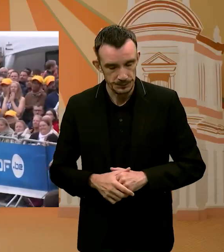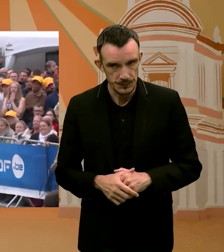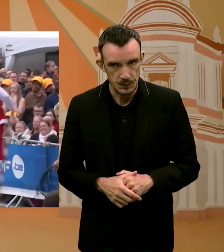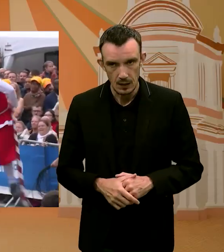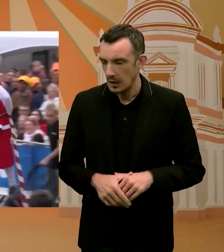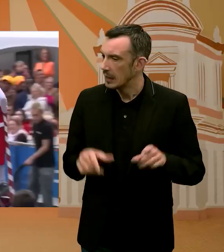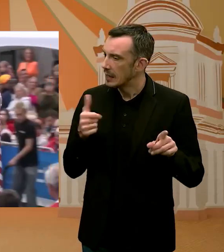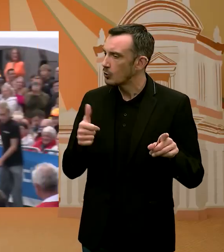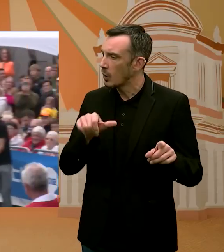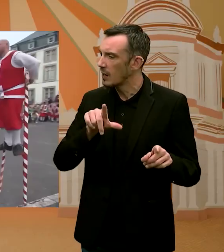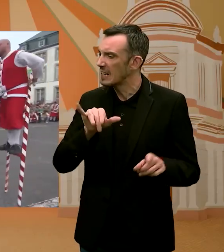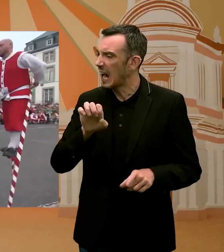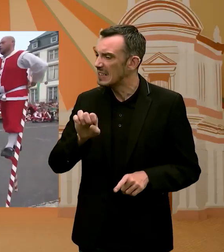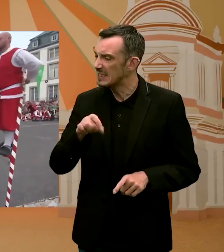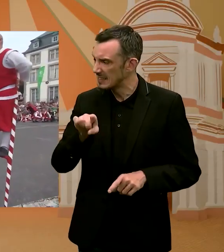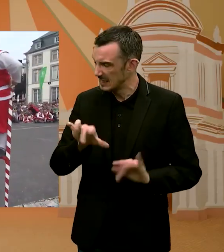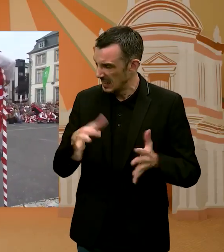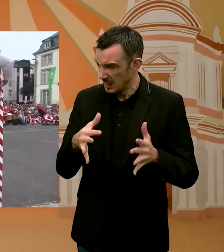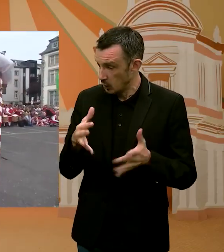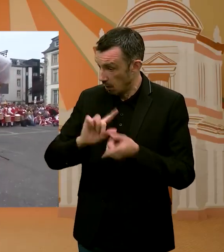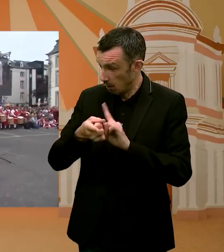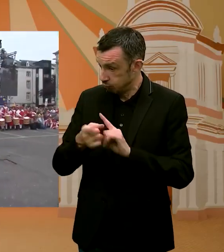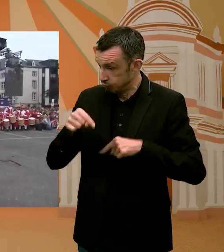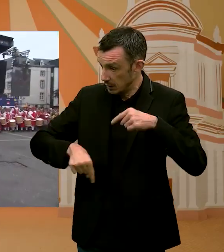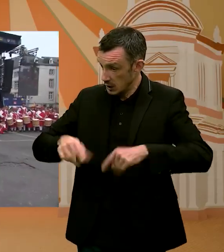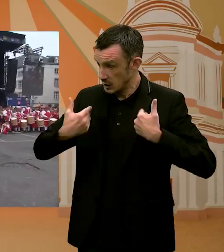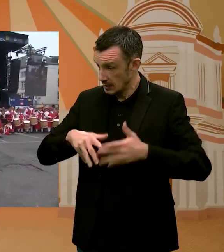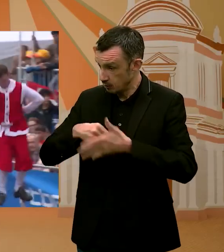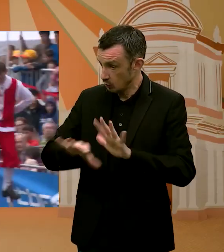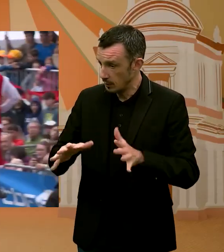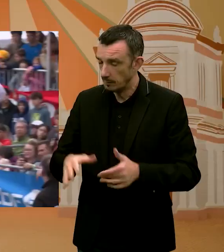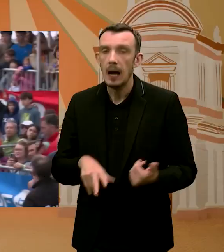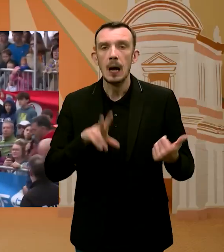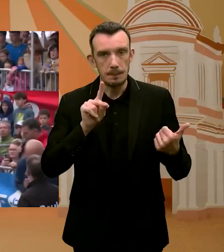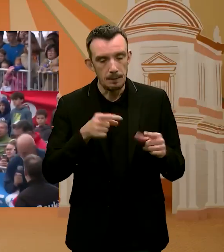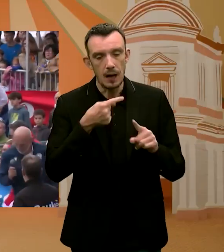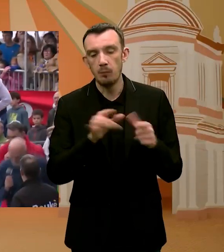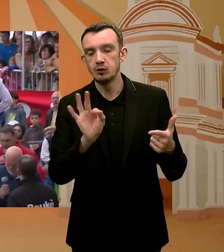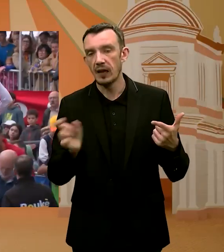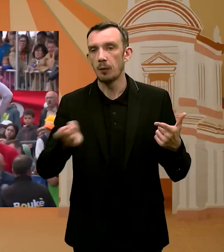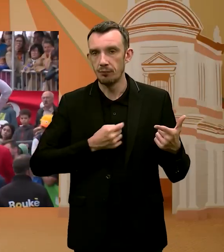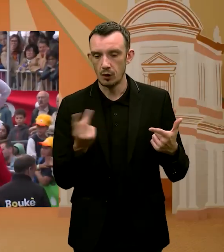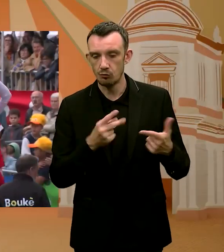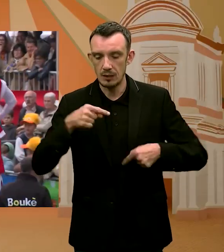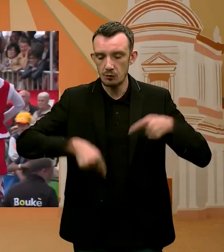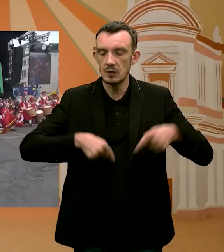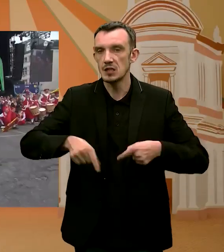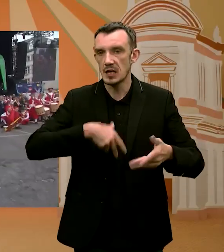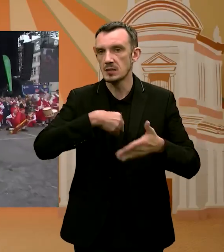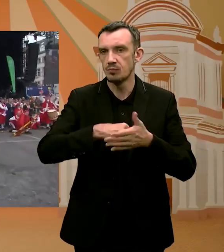es venu aux échasses par ton papa? Donc, mon père et mon frère font partie des échasseurs depuis des années. Mon frère a gagné 2 fois les chasses